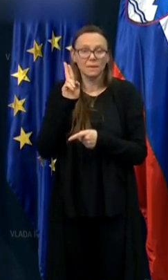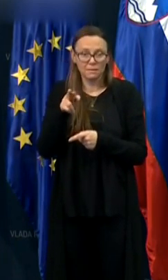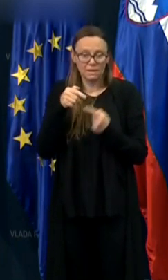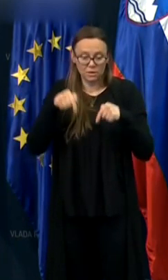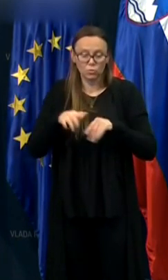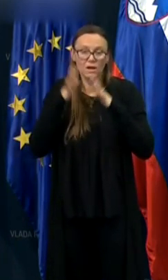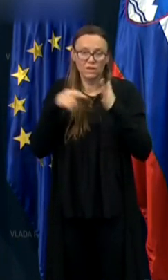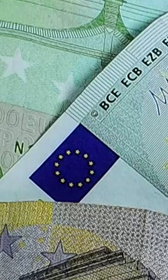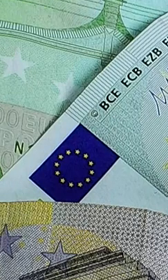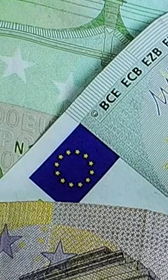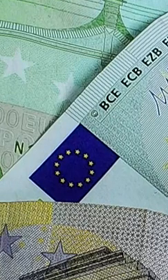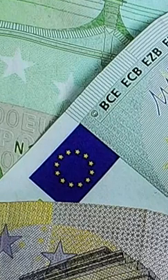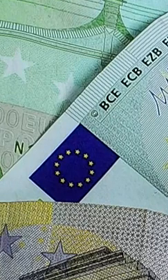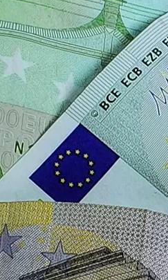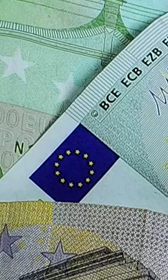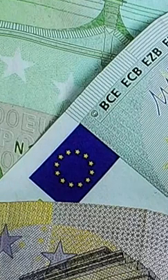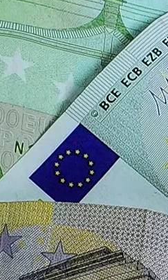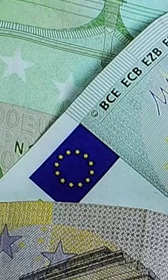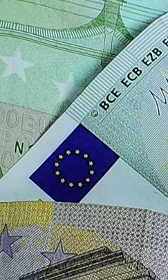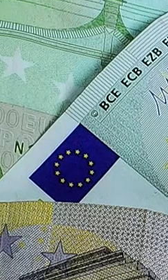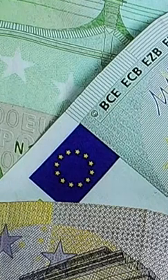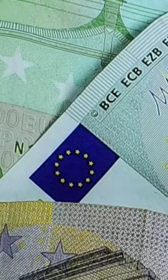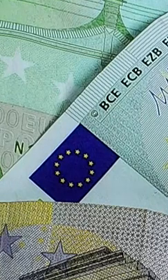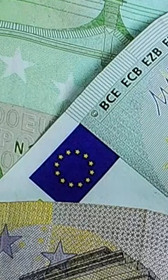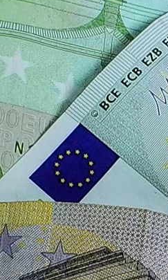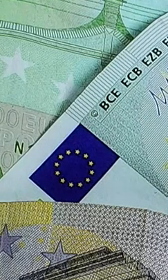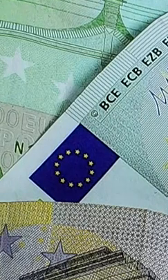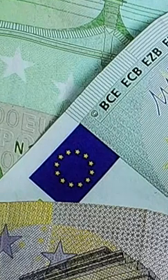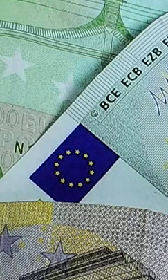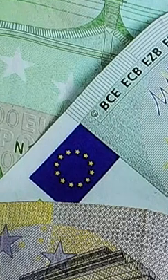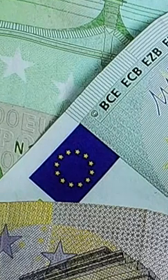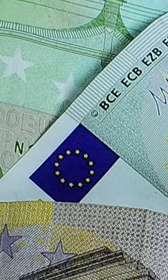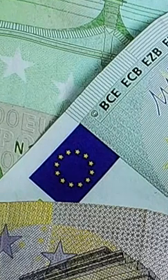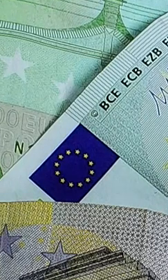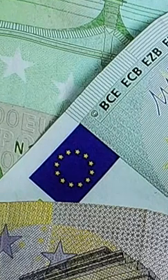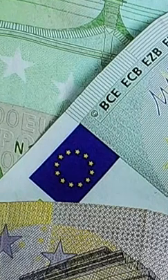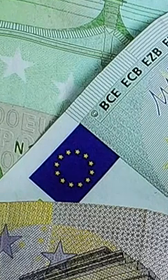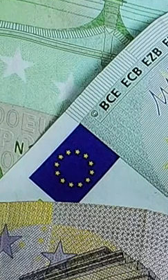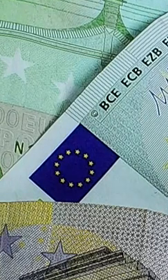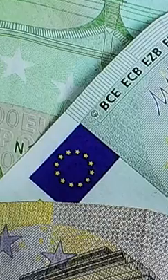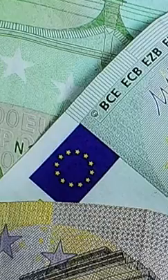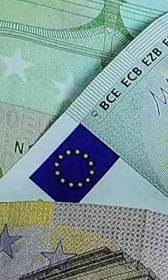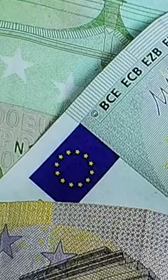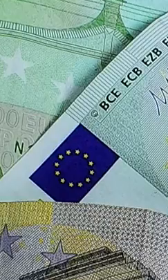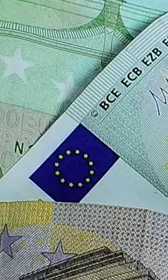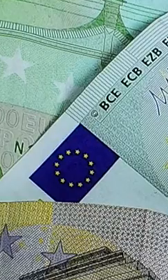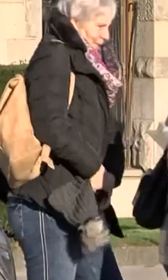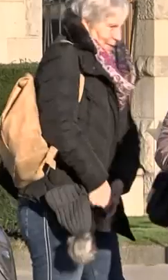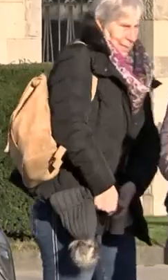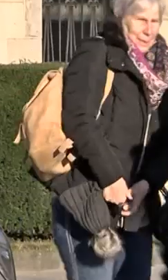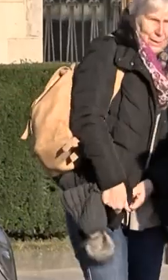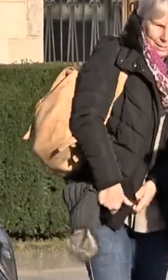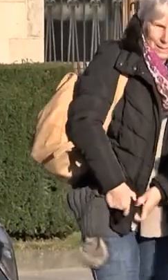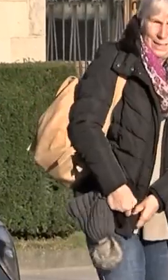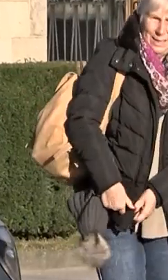število bolnikov. Upokojenci bodo danes, zadnji dan v mesecu, na svoj račun prejeli pokojnino za marec.